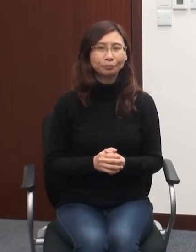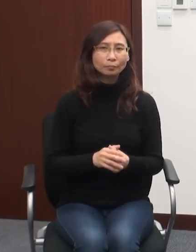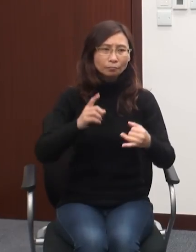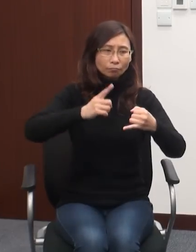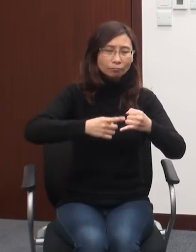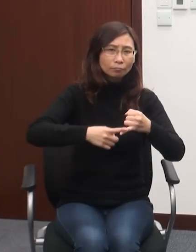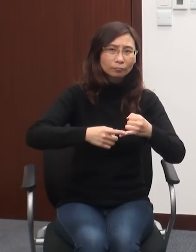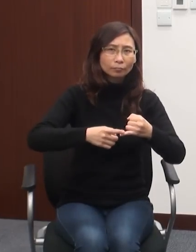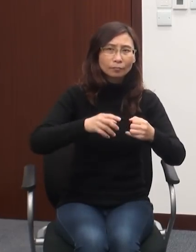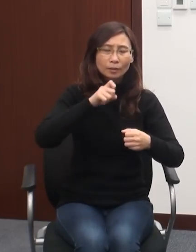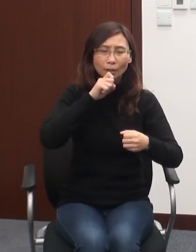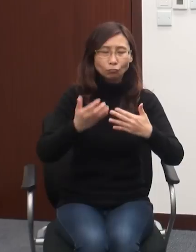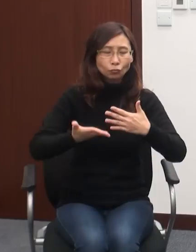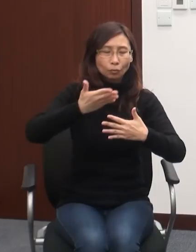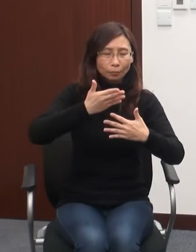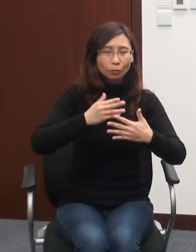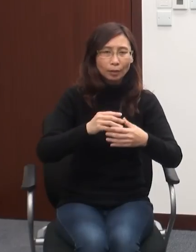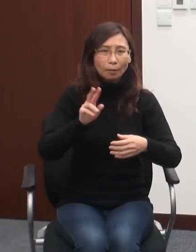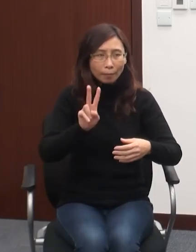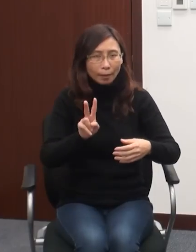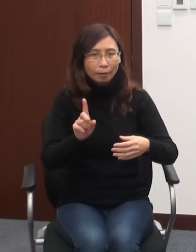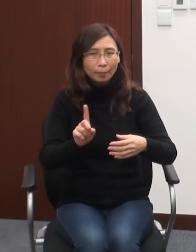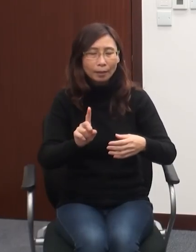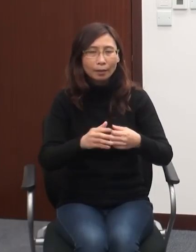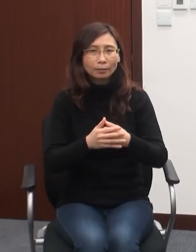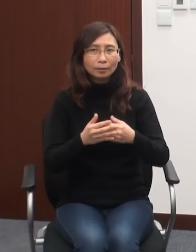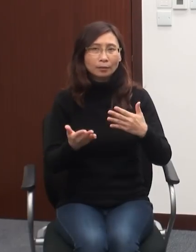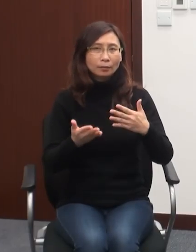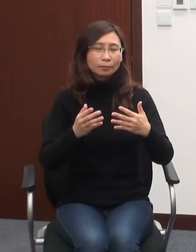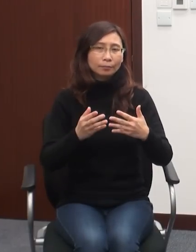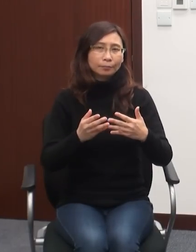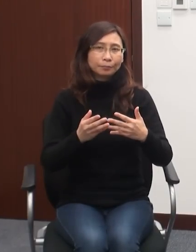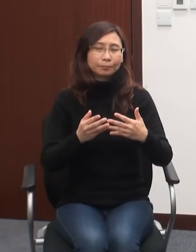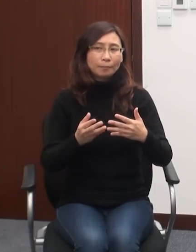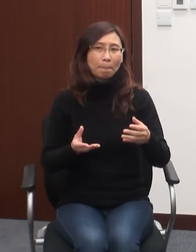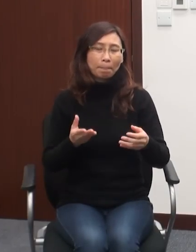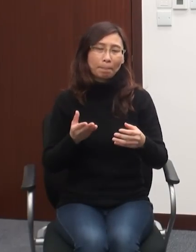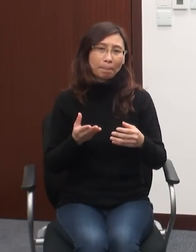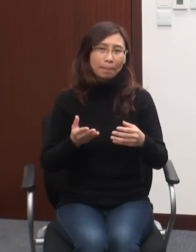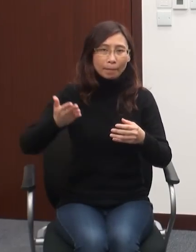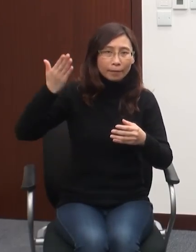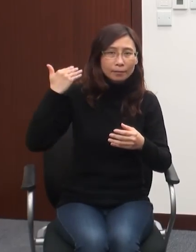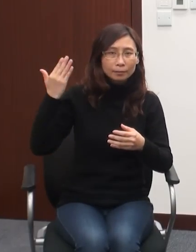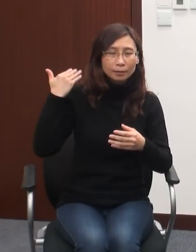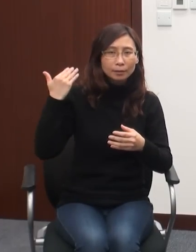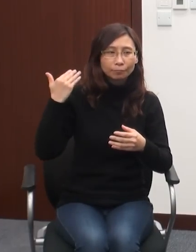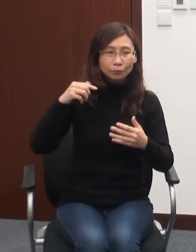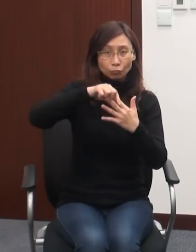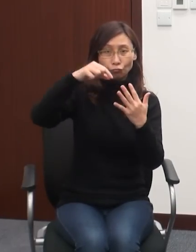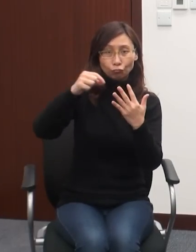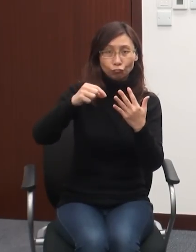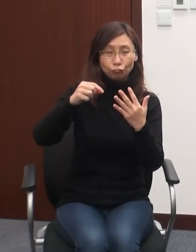話俾呢個俾即係因為你以前選嗰